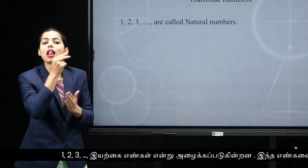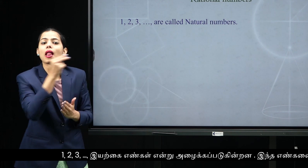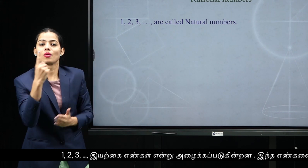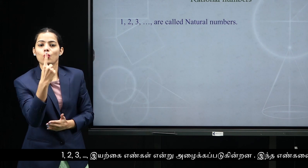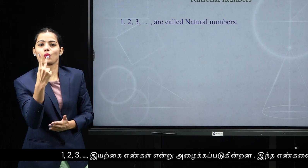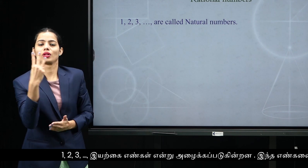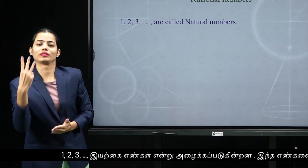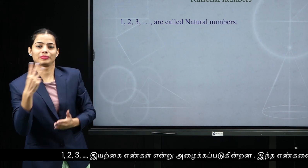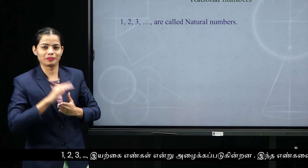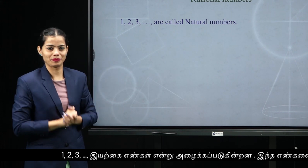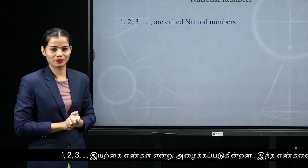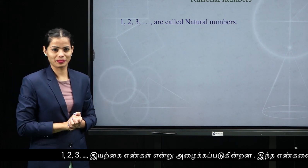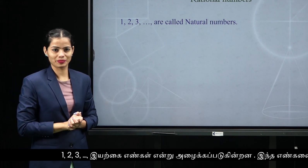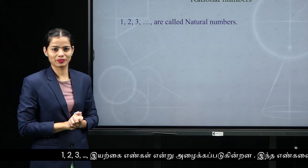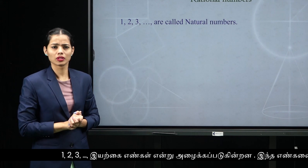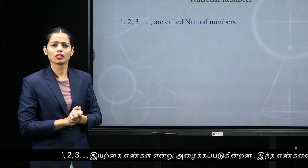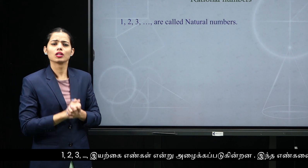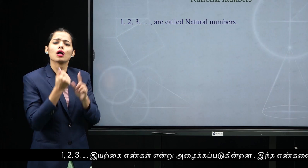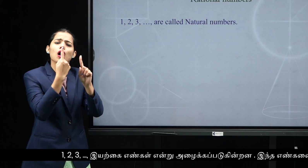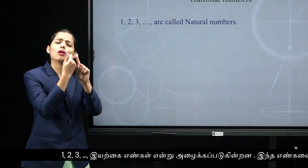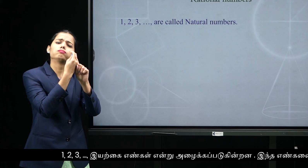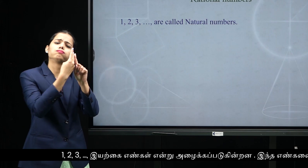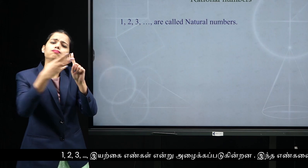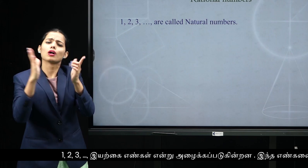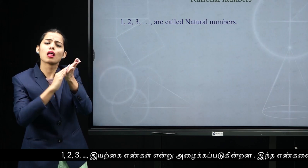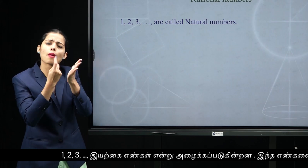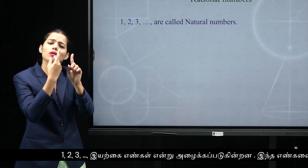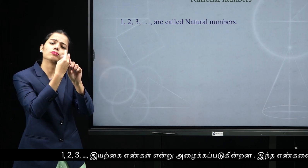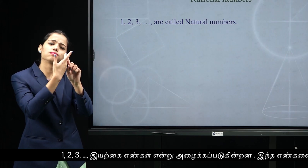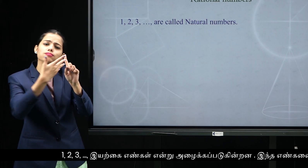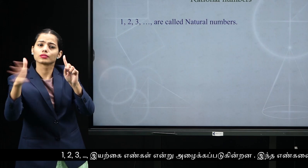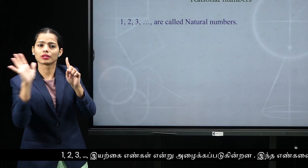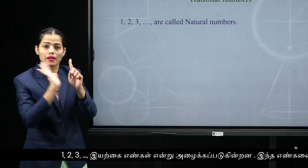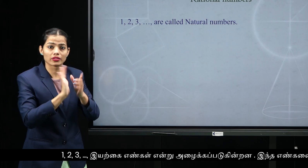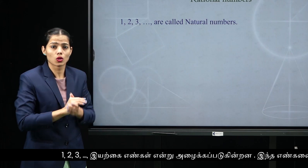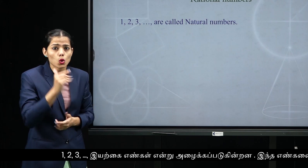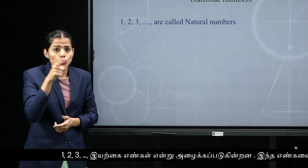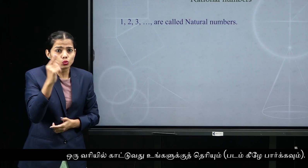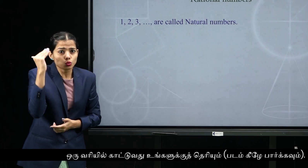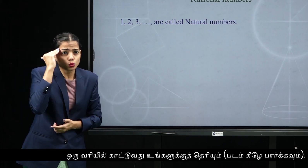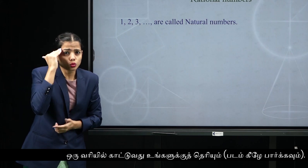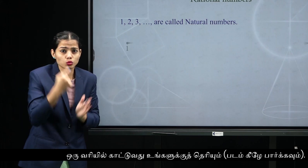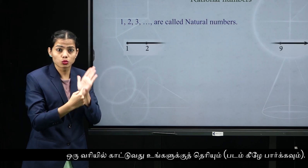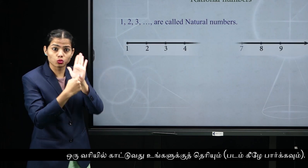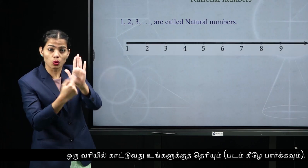3 இயற்கை எண்கள் என்று அழைக்கப்படுகின்றன. இந்த எண்களை ஒரு வரியில் காட்டுவது உங்களுக்கு